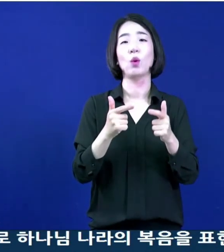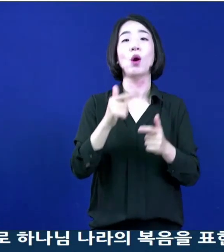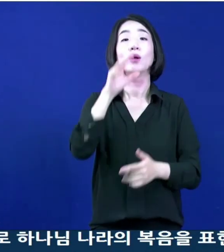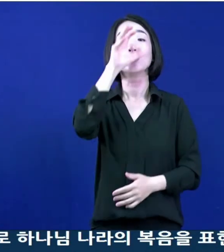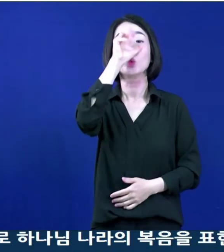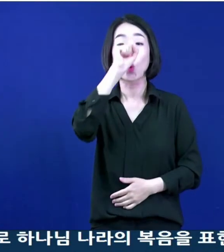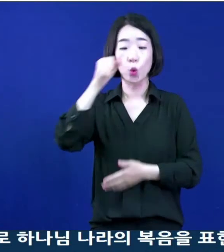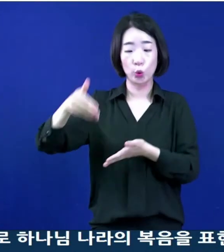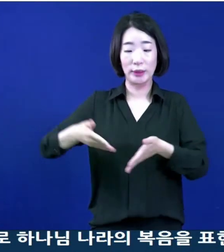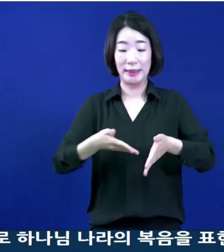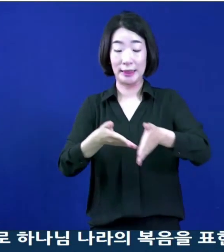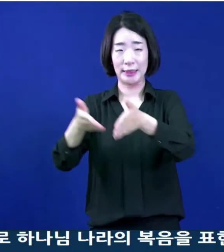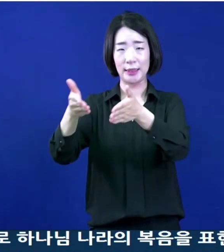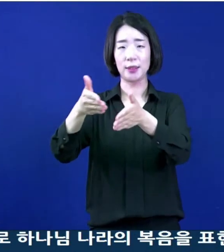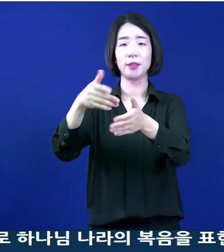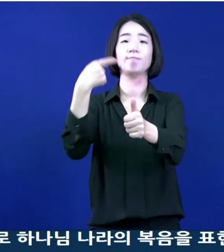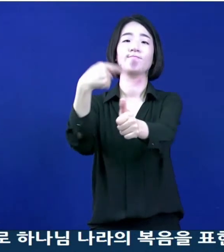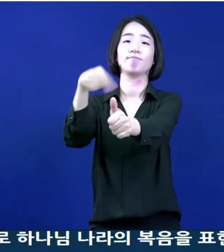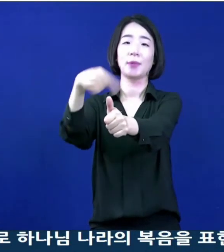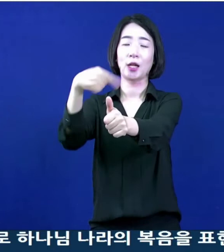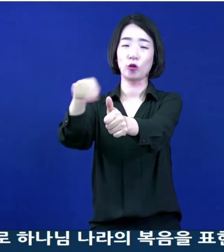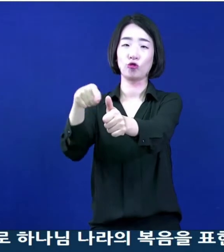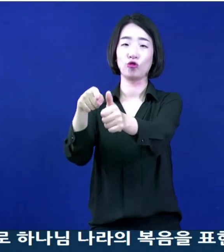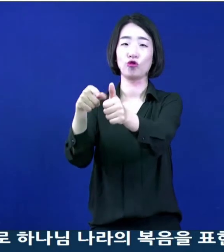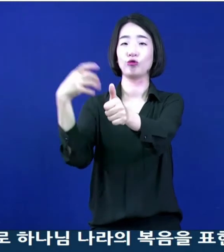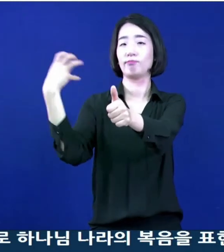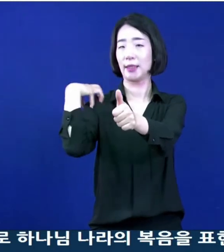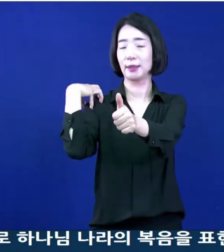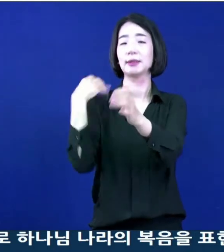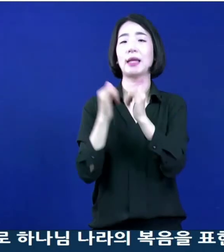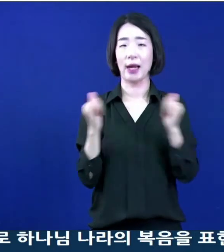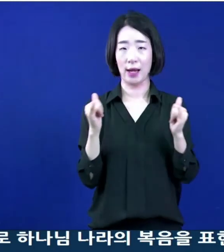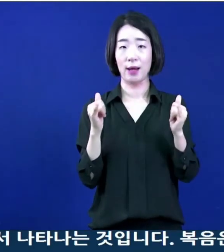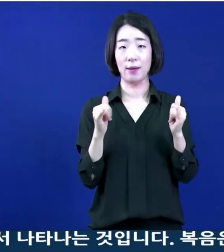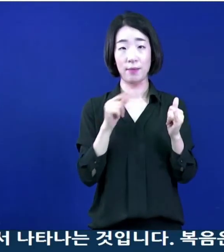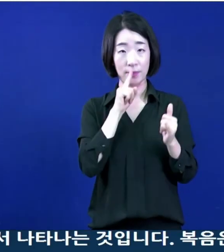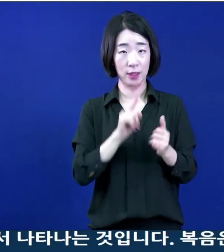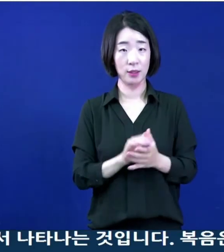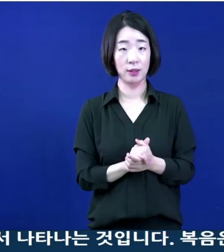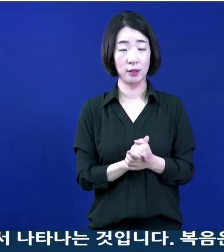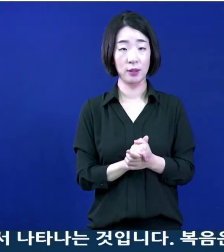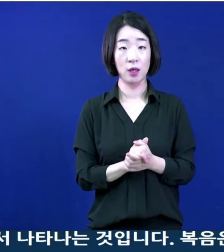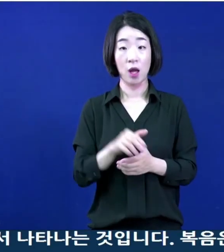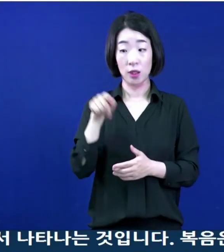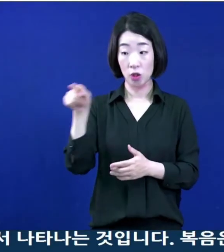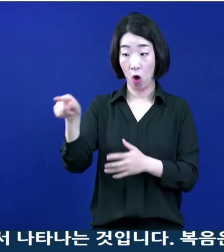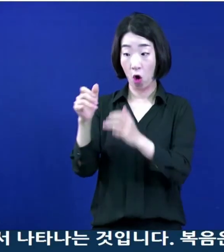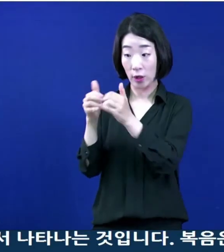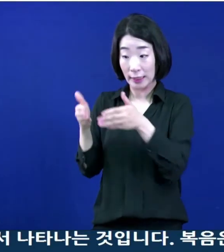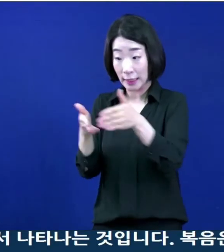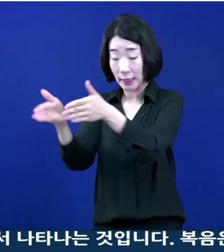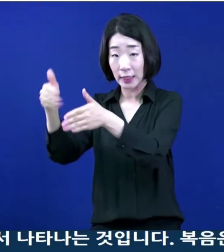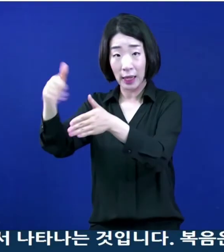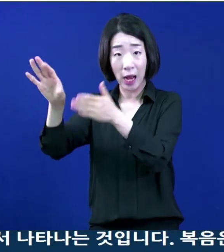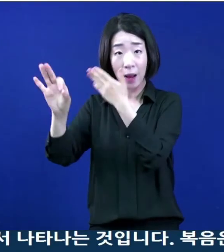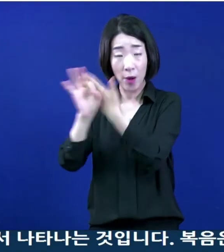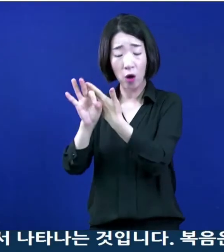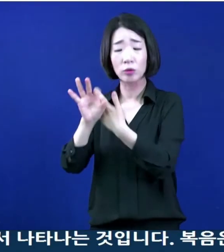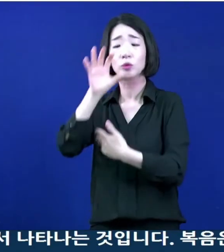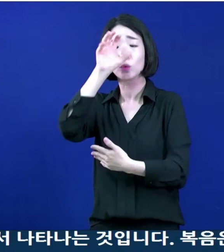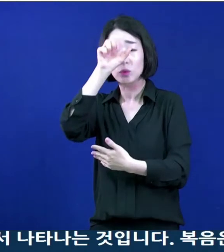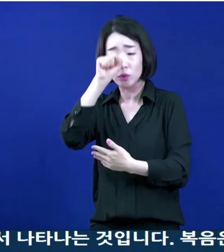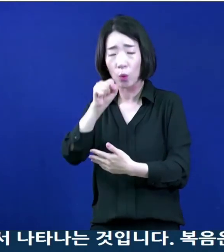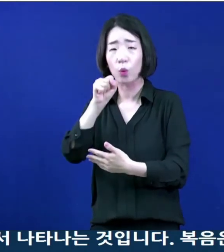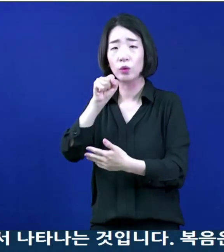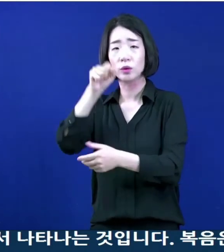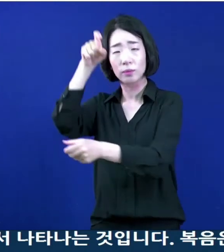행위입니다. 복음을 받은 사람은 바른 길로 가고 있구나, 저 길로 가면 목적지에 잘 도달할 수